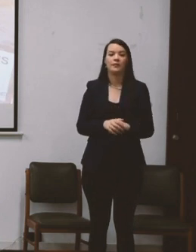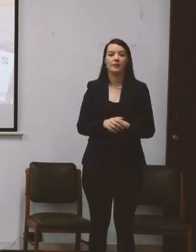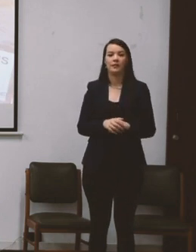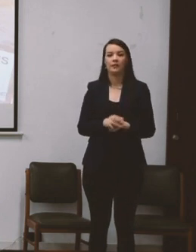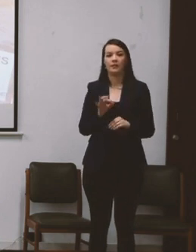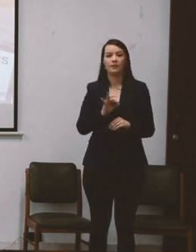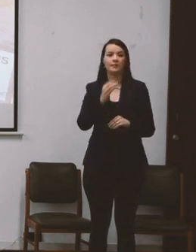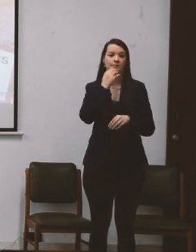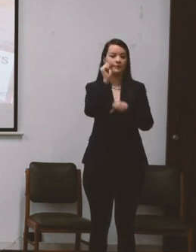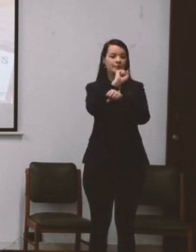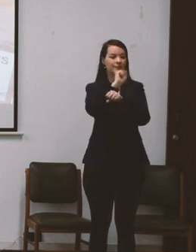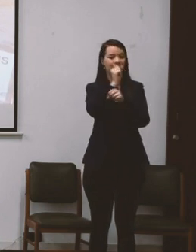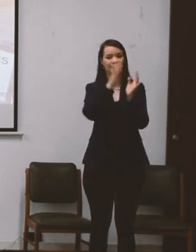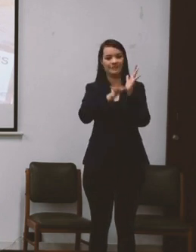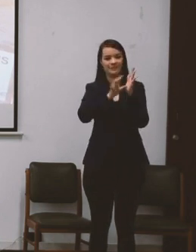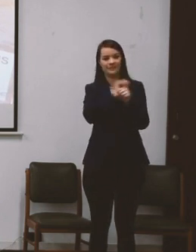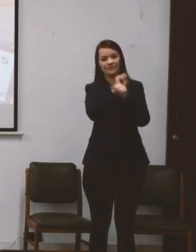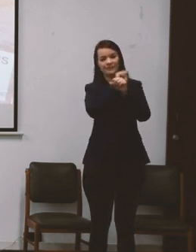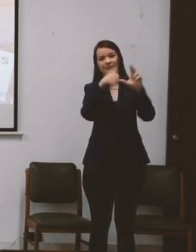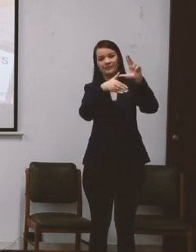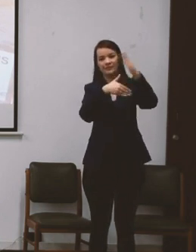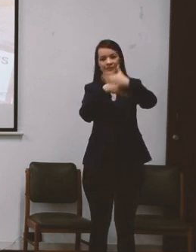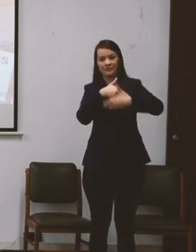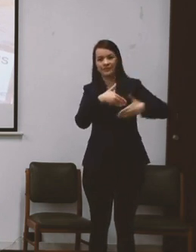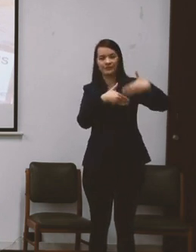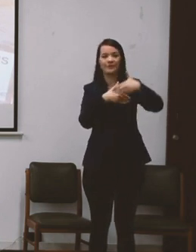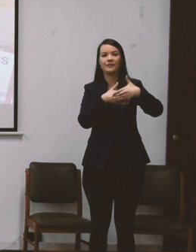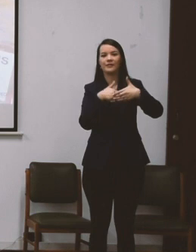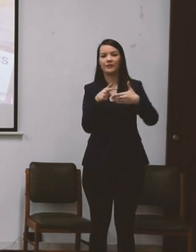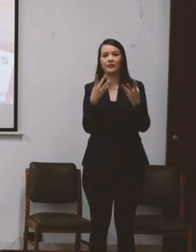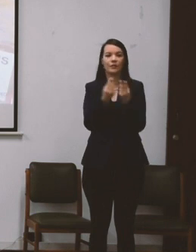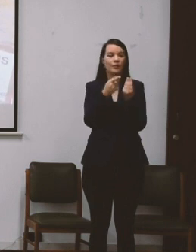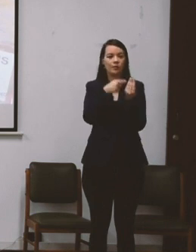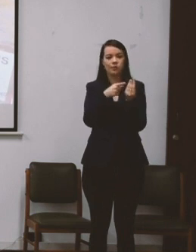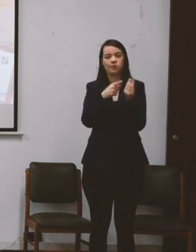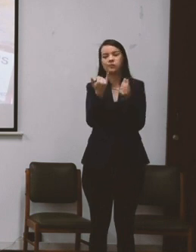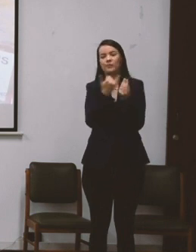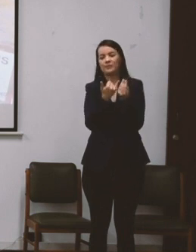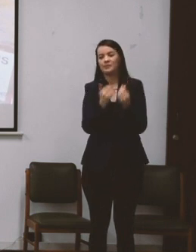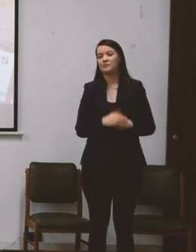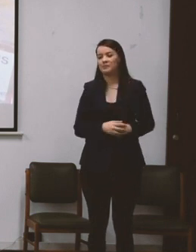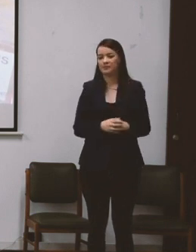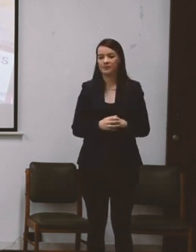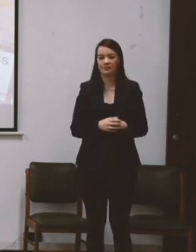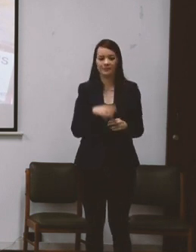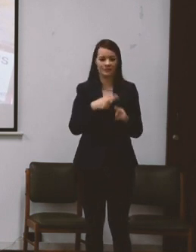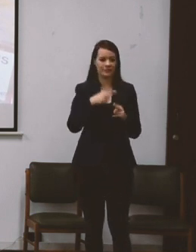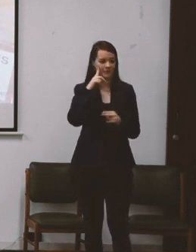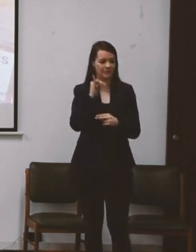El camión naranja que estuvo en parte de América Latina, que viene de un grupo conservador que se llama, que es Hazte